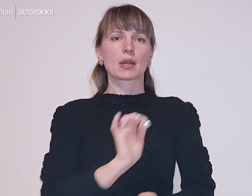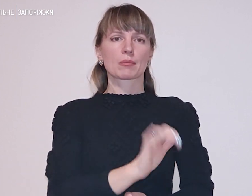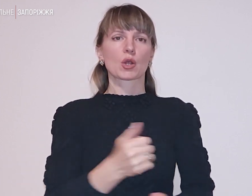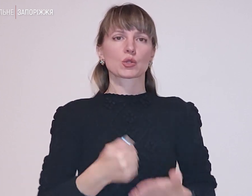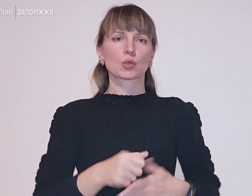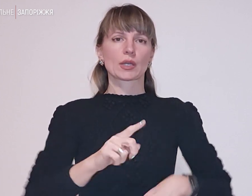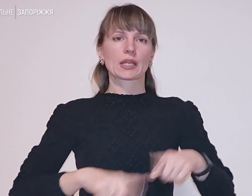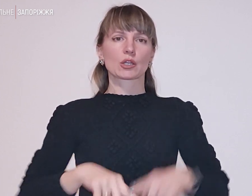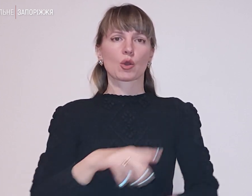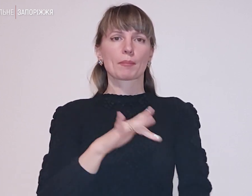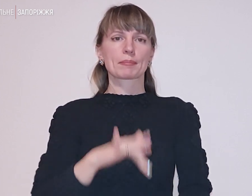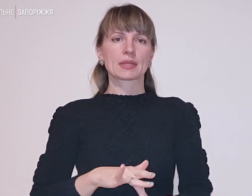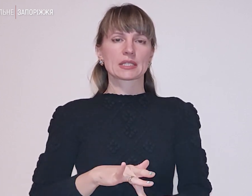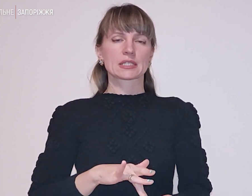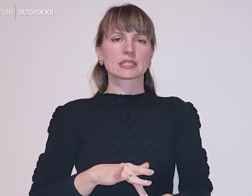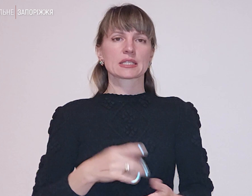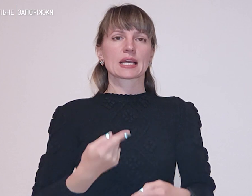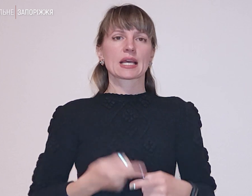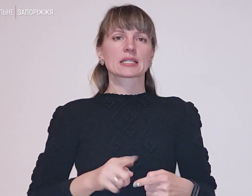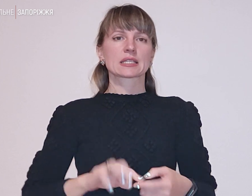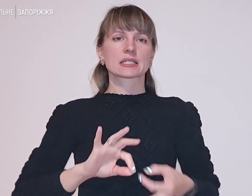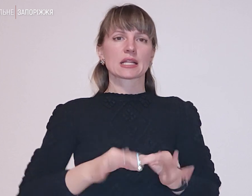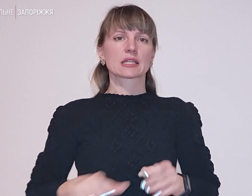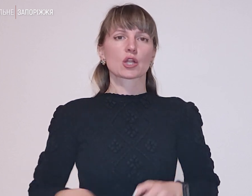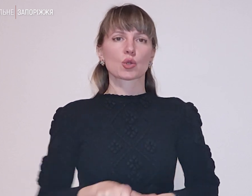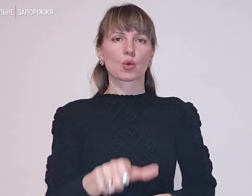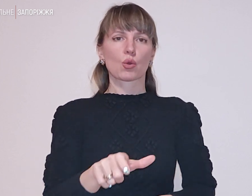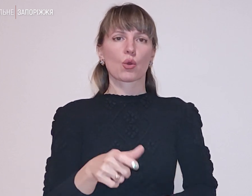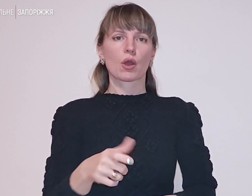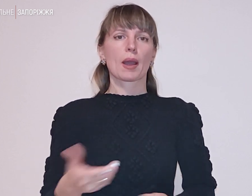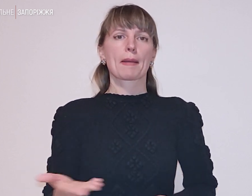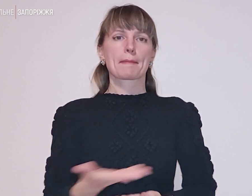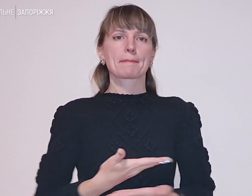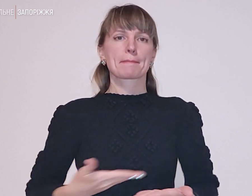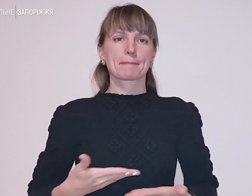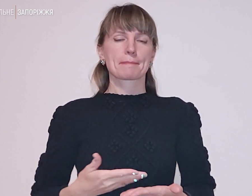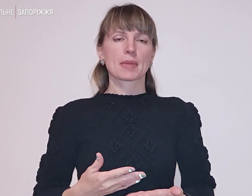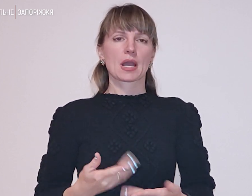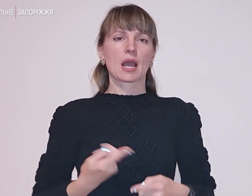рідного міста. Це складна дорога. Ми забрали цю машину у Львові.